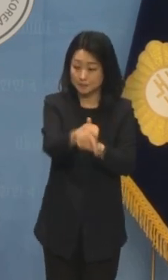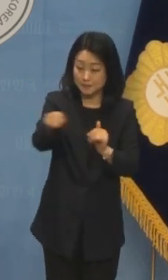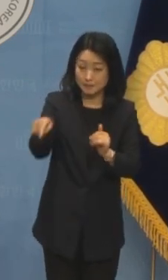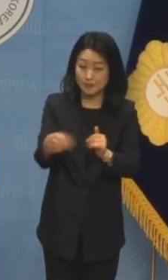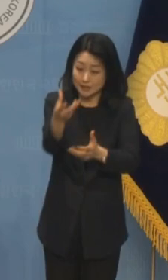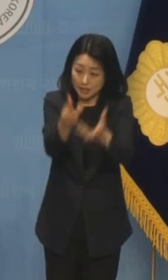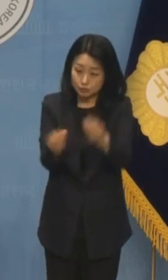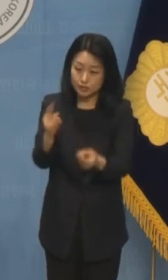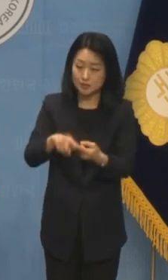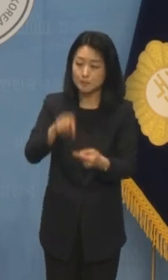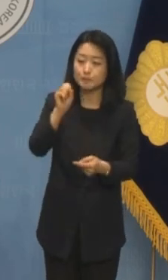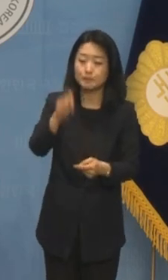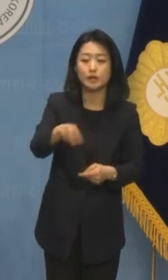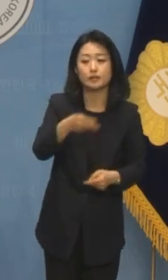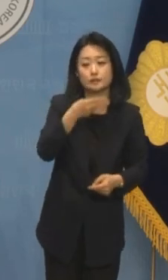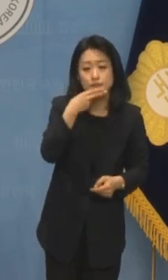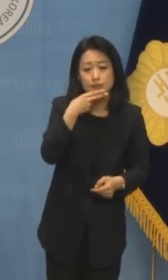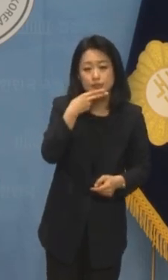하지 않았습니다.